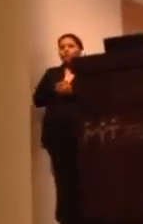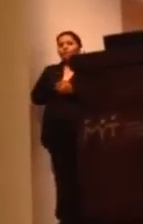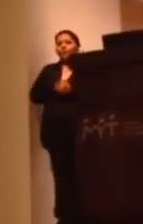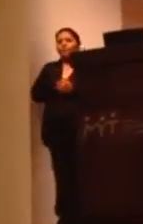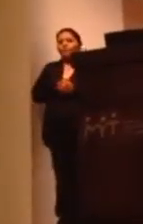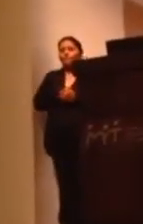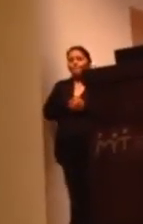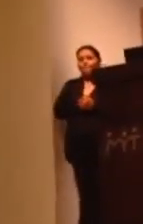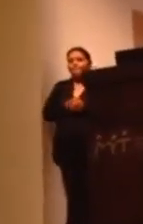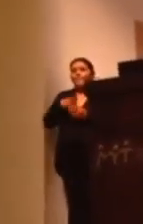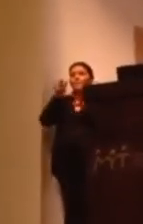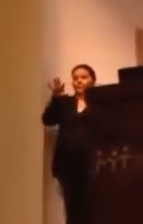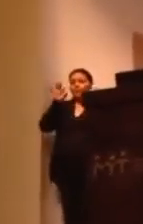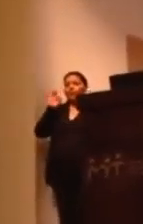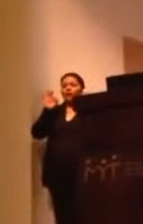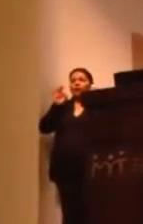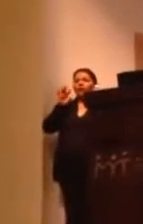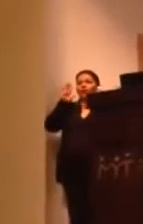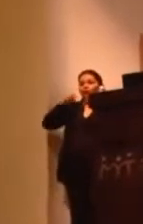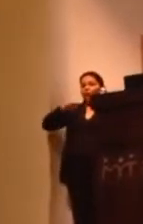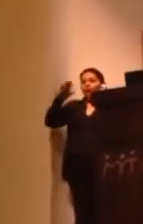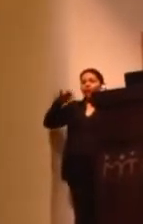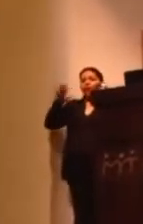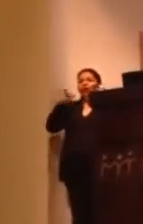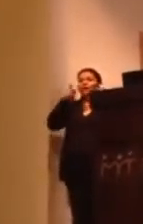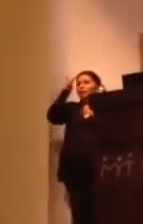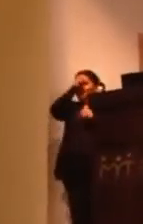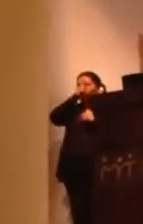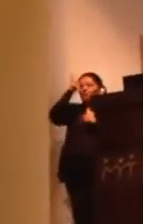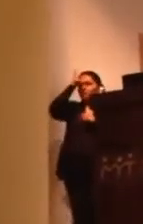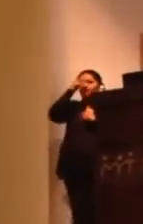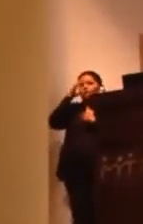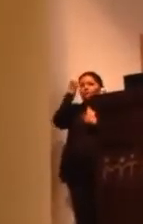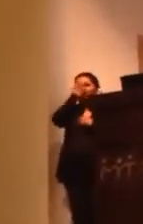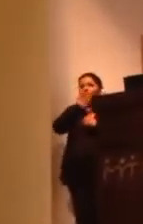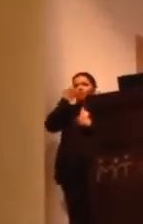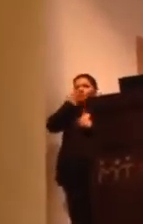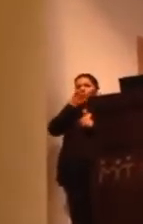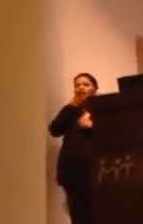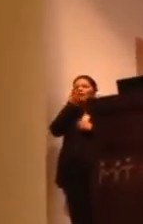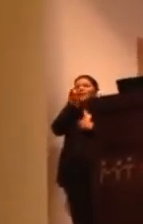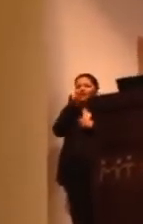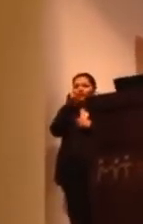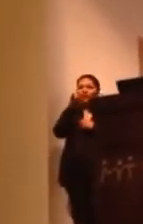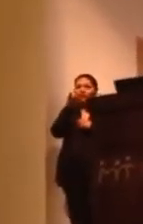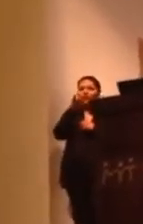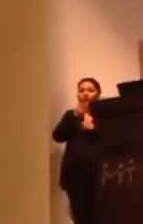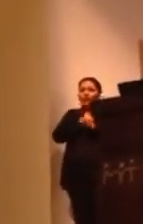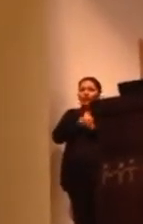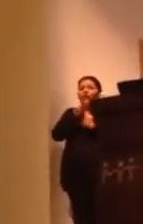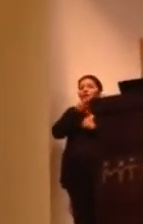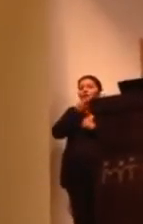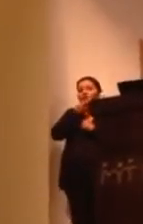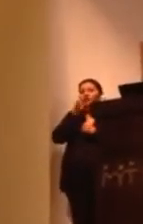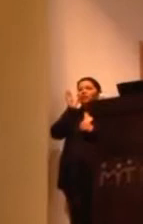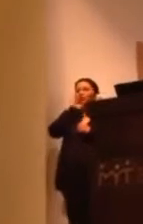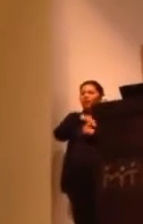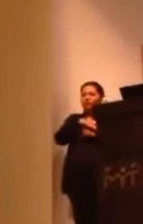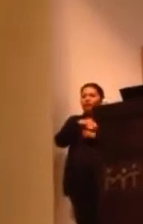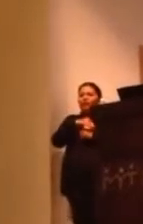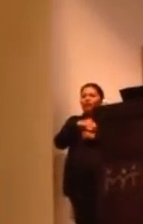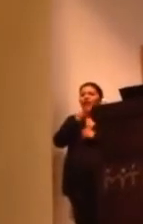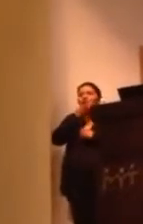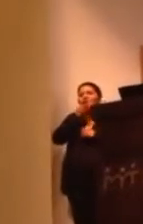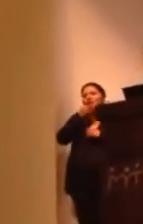Porque me he encontrado casos a veces de psicólogos en la escuela que se atreven a decir, pues el niño se portó mal, el